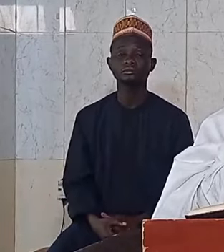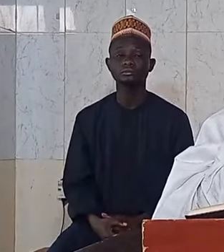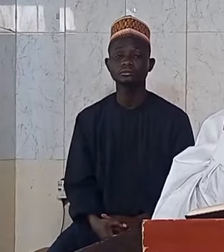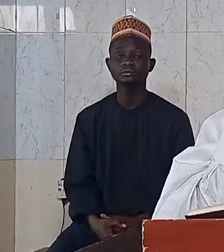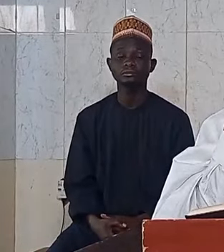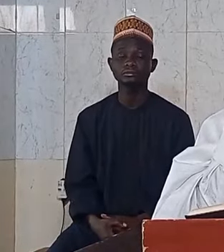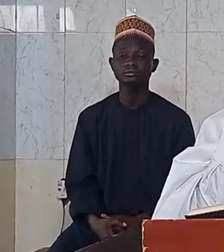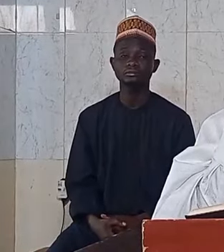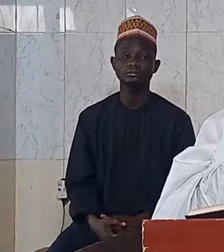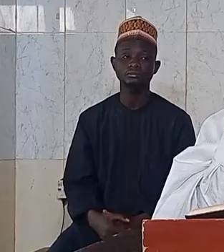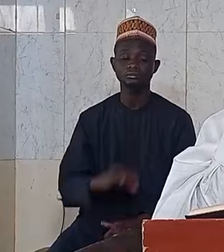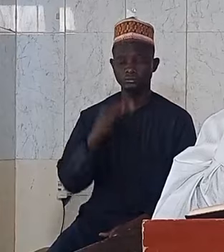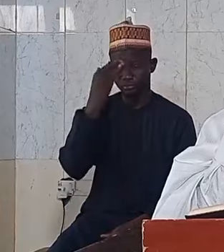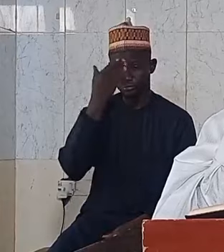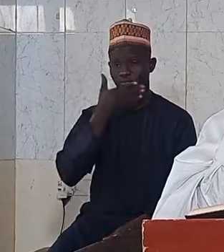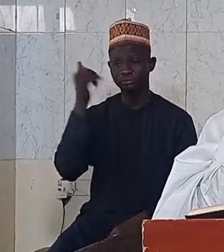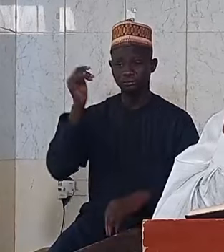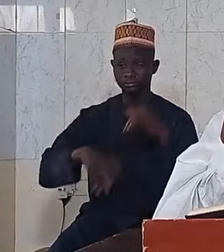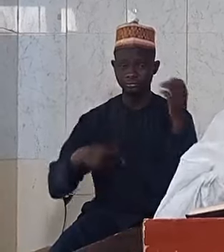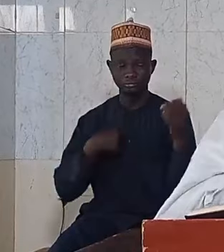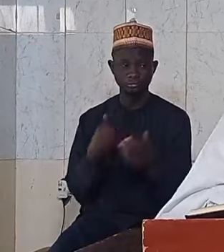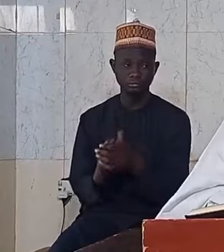insha Allah kuna yi na san duk kun fi ne